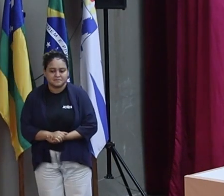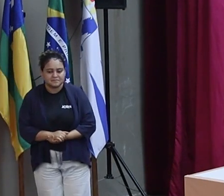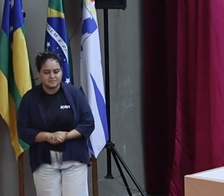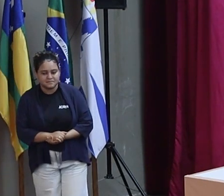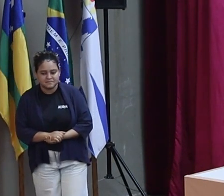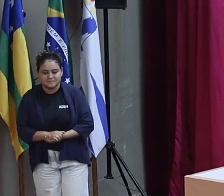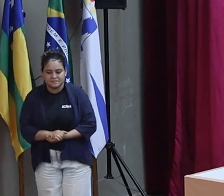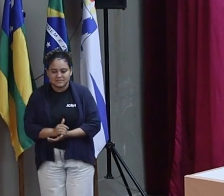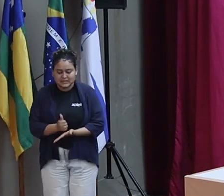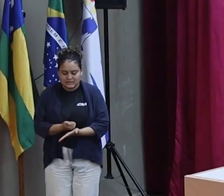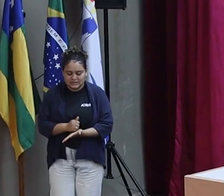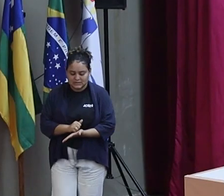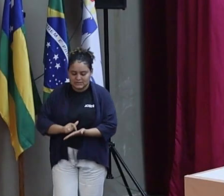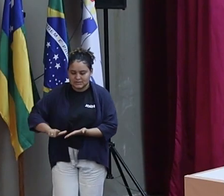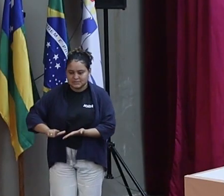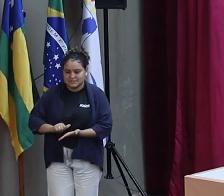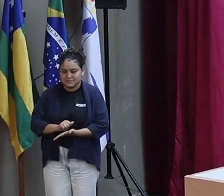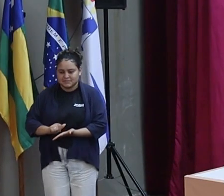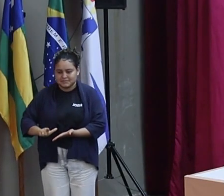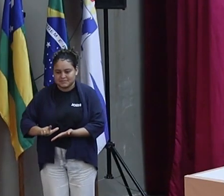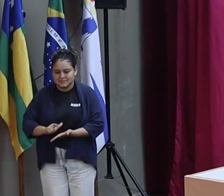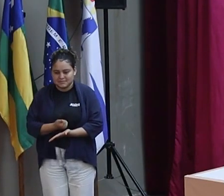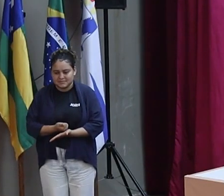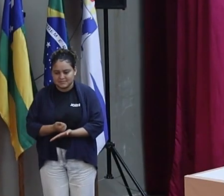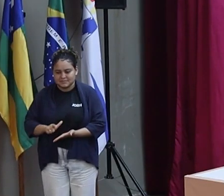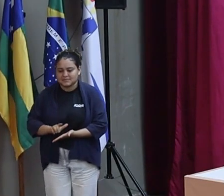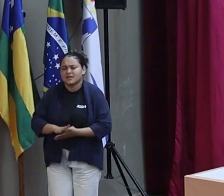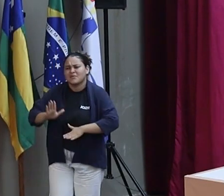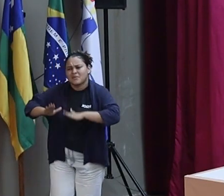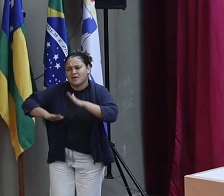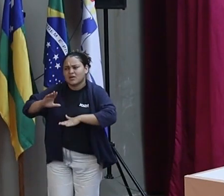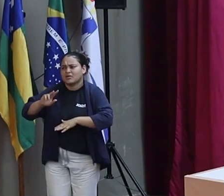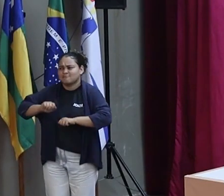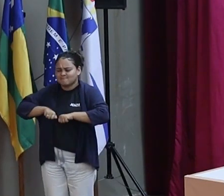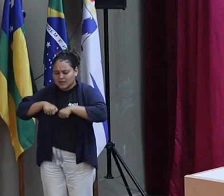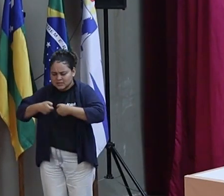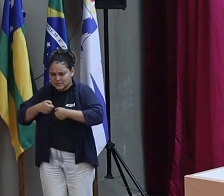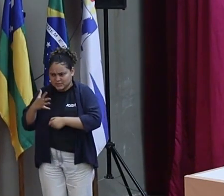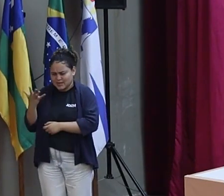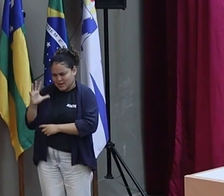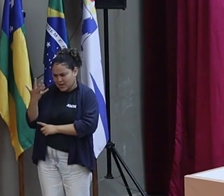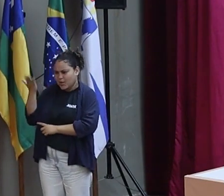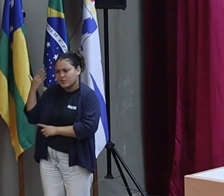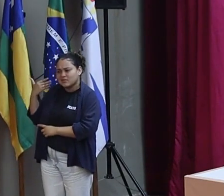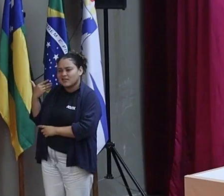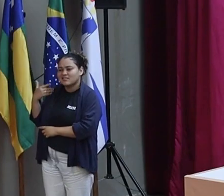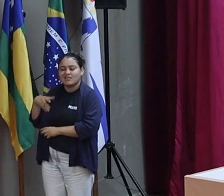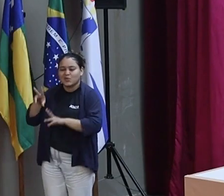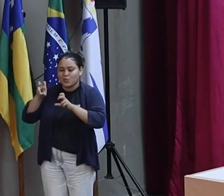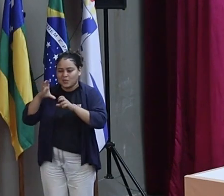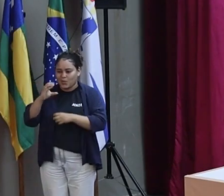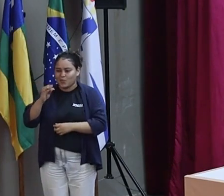Uma das lutas, a gente não pode dizer tudo, mas uma das lutas que foi realizada também foi no que diz respeito a essa questão das cotas,